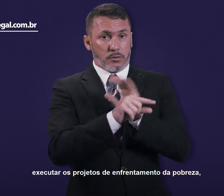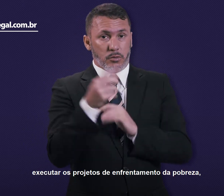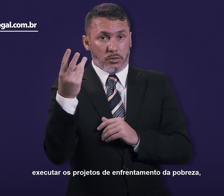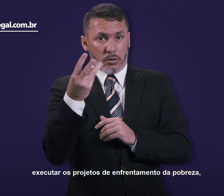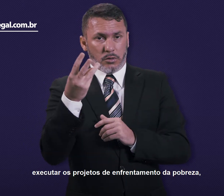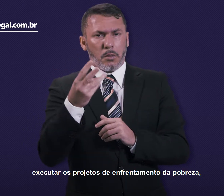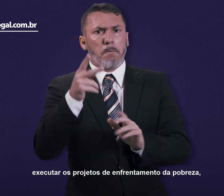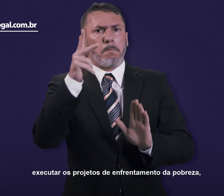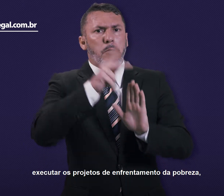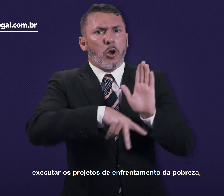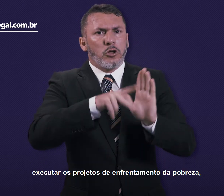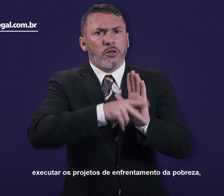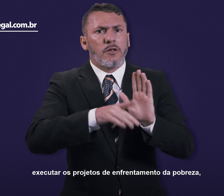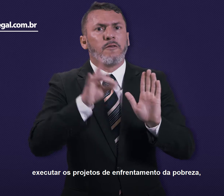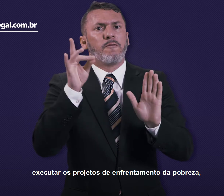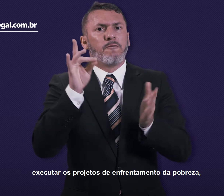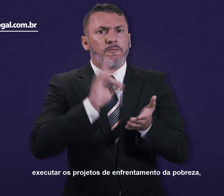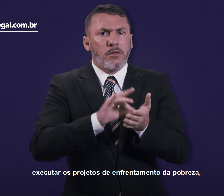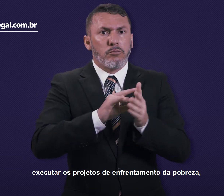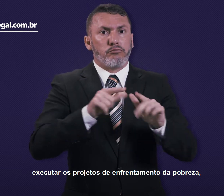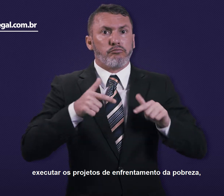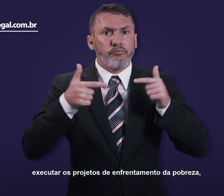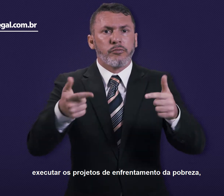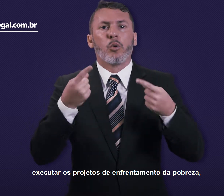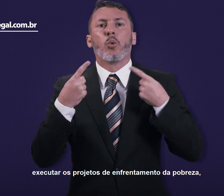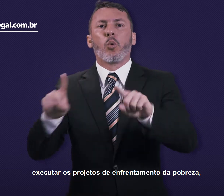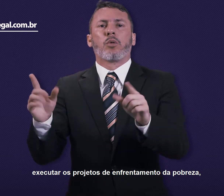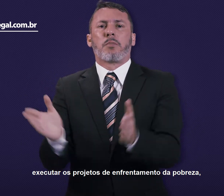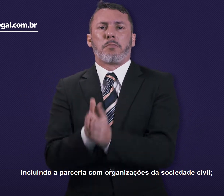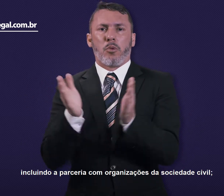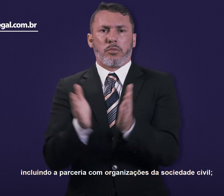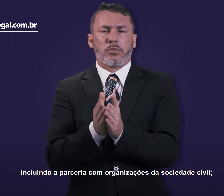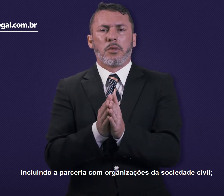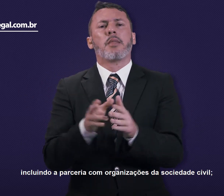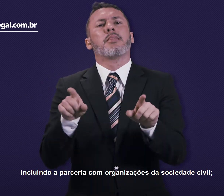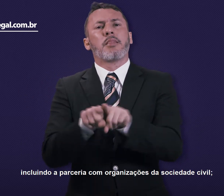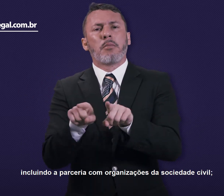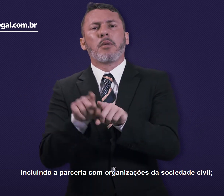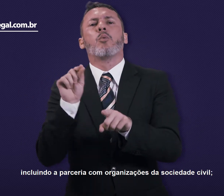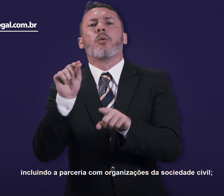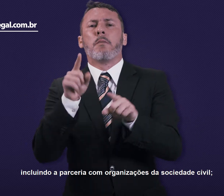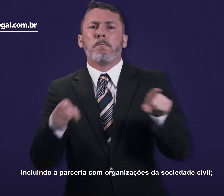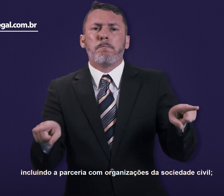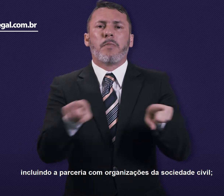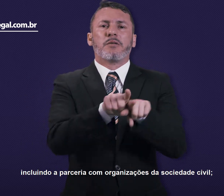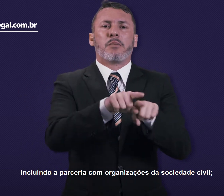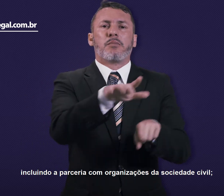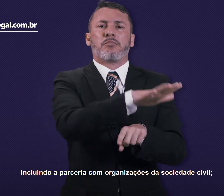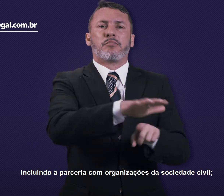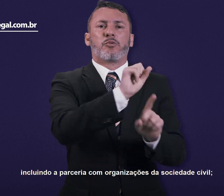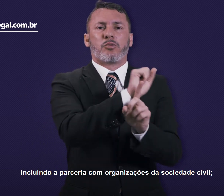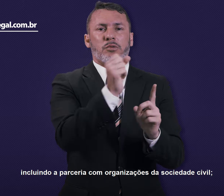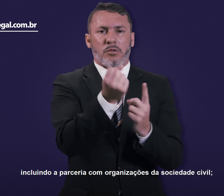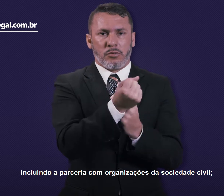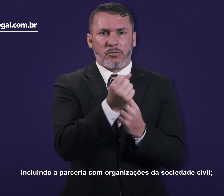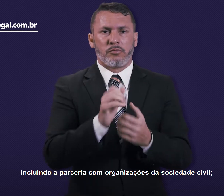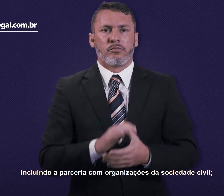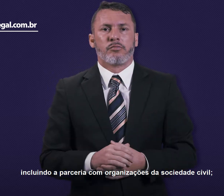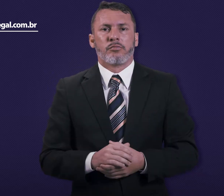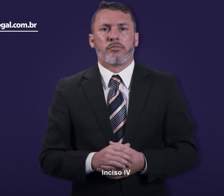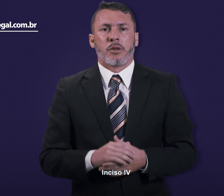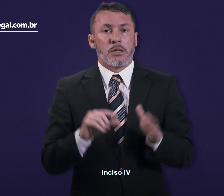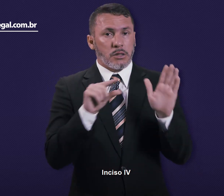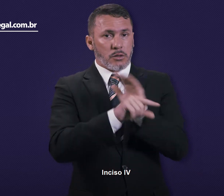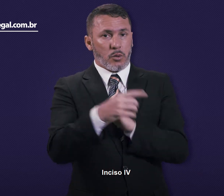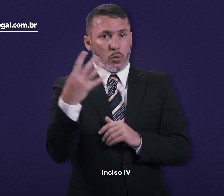3. Executar os projetos de enfrentamento da pobreza, incluindo a parceria com organizações da sociedade